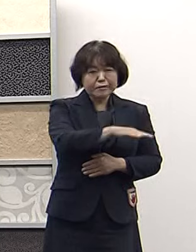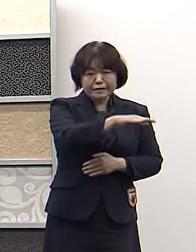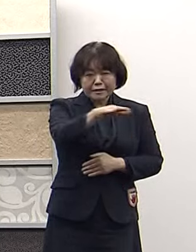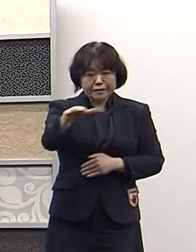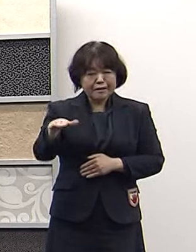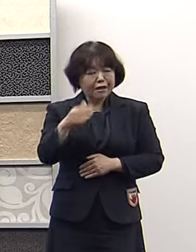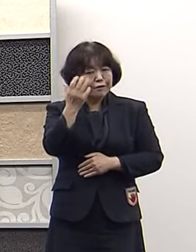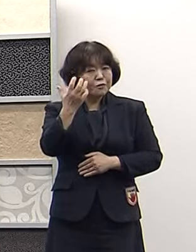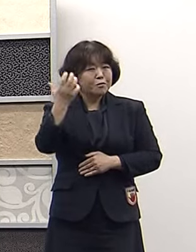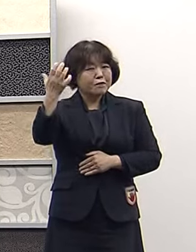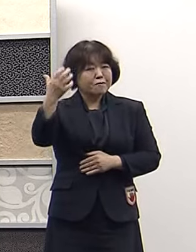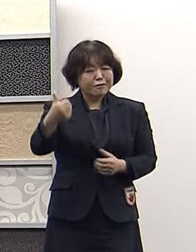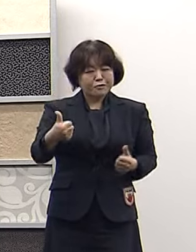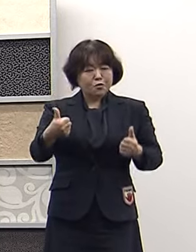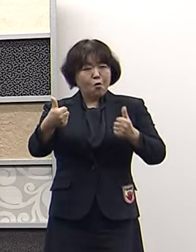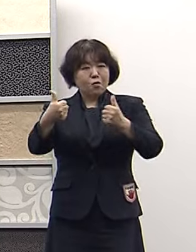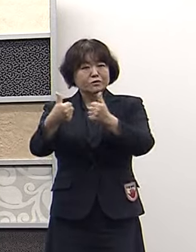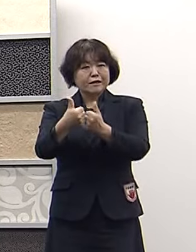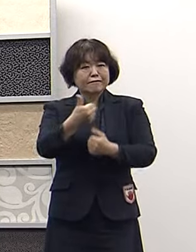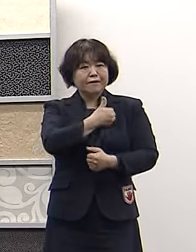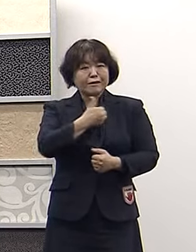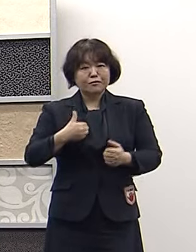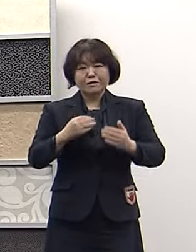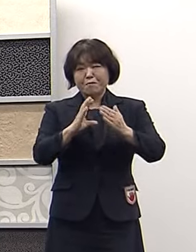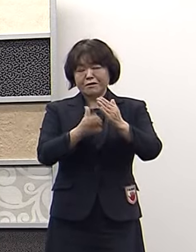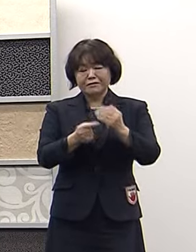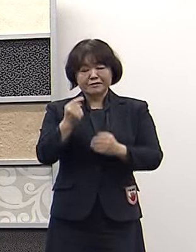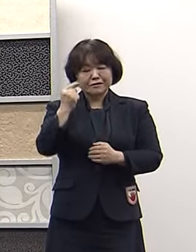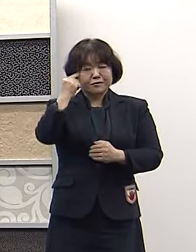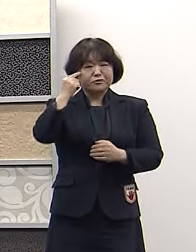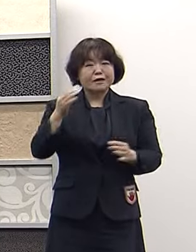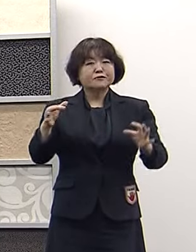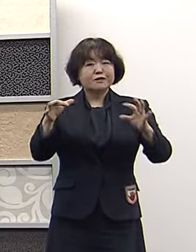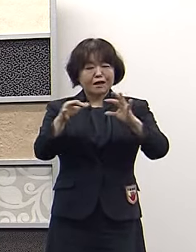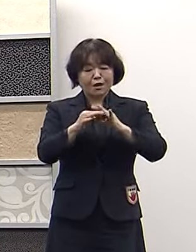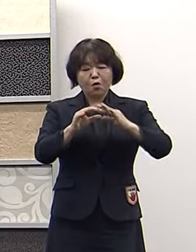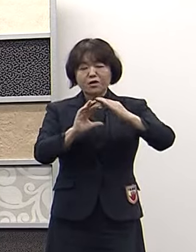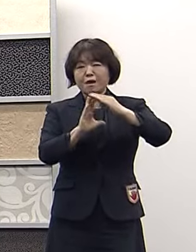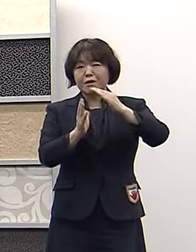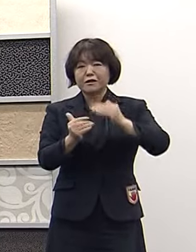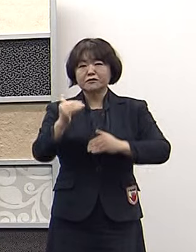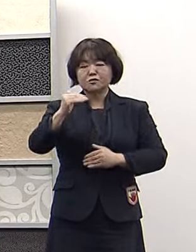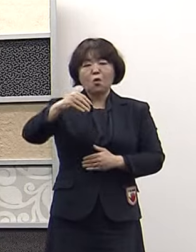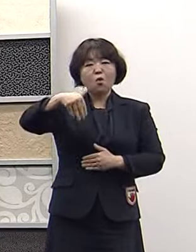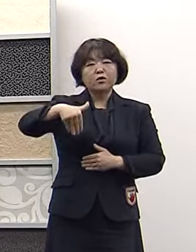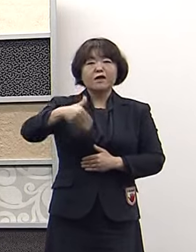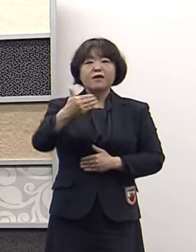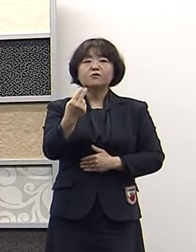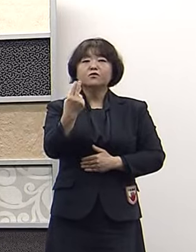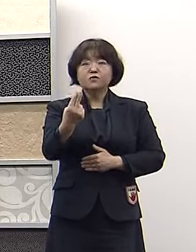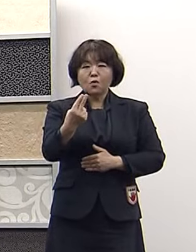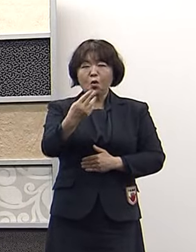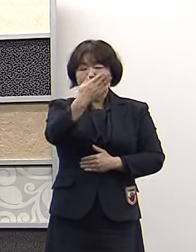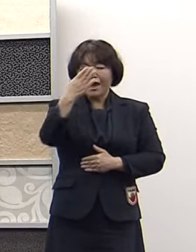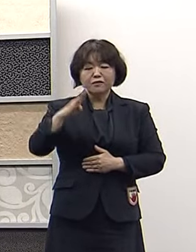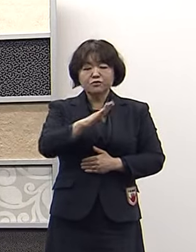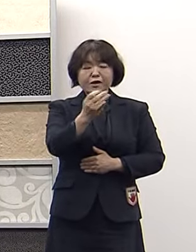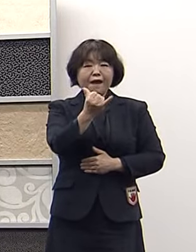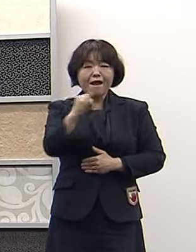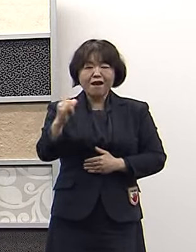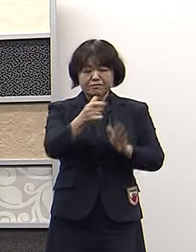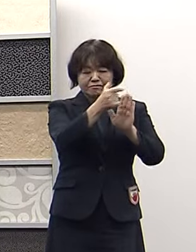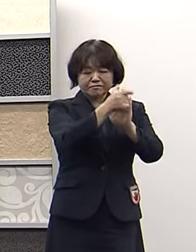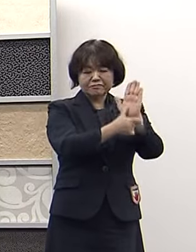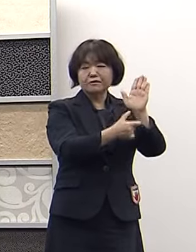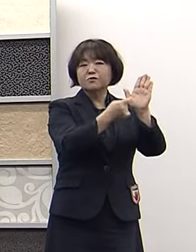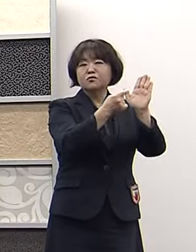かって挑戦できる山梨、気づいてつながろう山梨コネクトヤングケアラー、これをキャッチフレーズに、さまざまな取